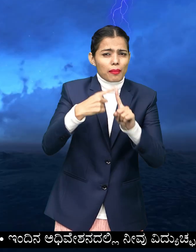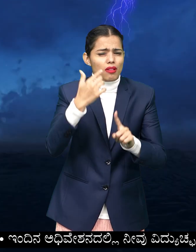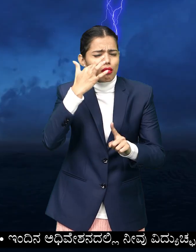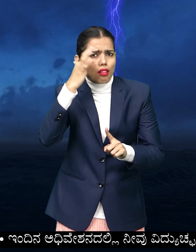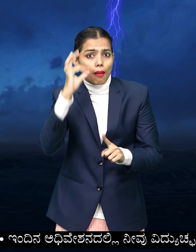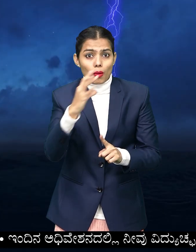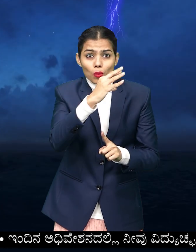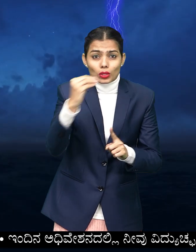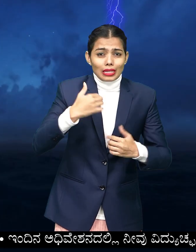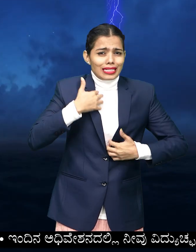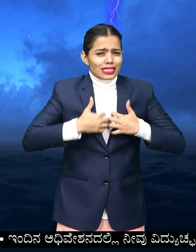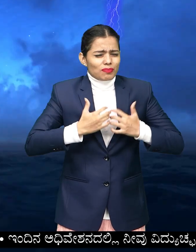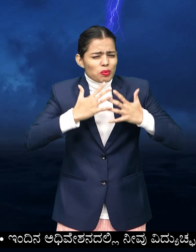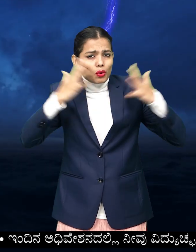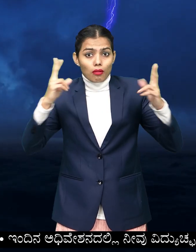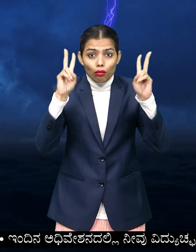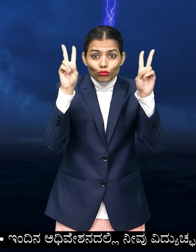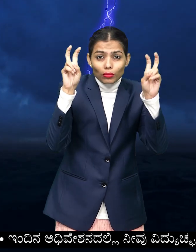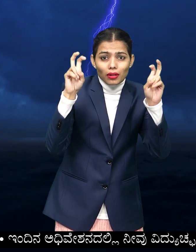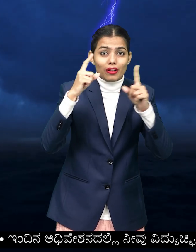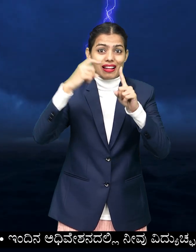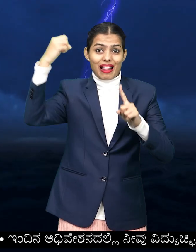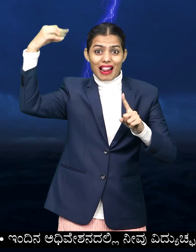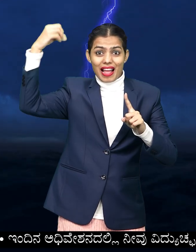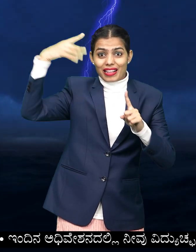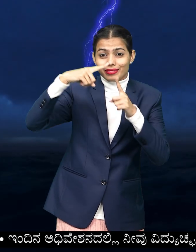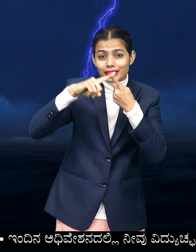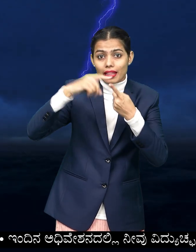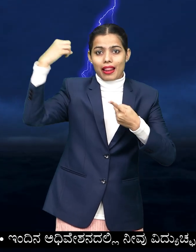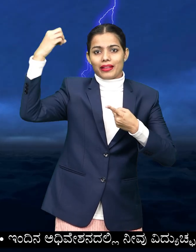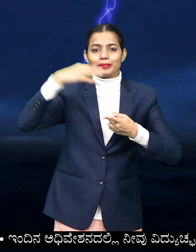ಪ್ರಮುಖ ಮತ್ತು ಆಸಕ್ತಿದಾಯಕ ವಿಷಯದ ಬಗ್ಗೆ ಕಲಿಯಲಿದ್ದೀರಿ.